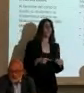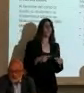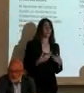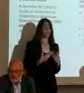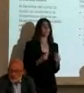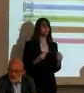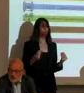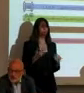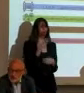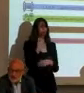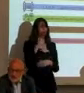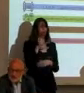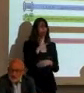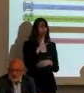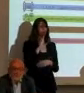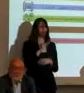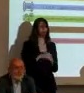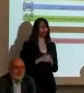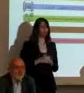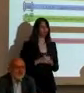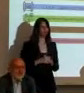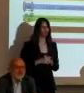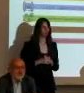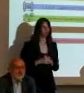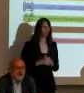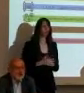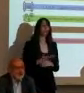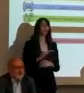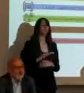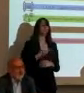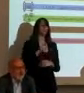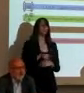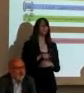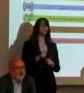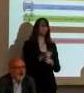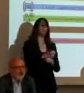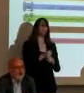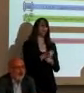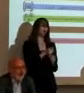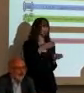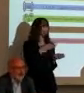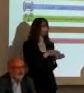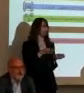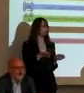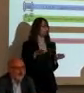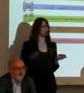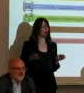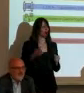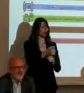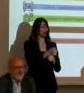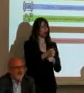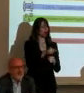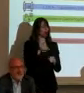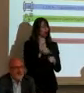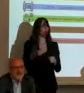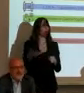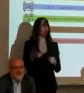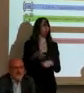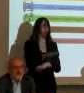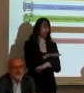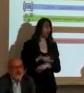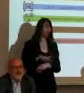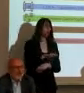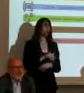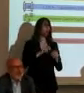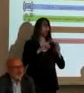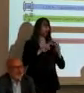un vantaggio. E poi abbiamo una serie di laboratori. I laboratori sono dei luoghi dove si fa ricerca, ma sono anche dei